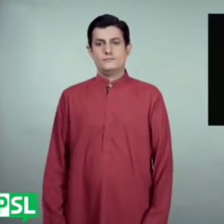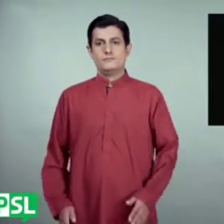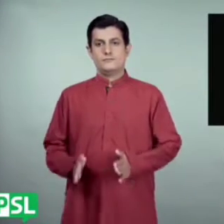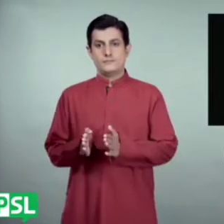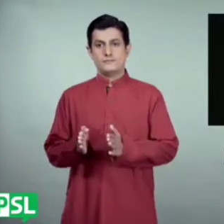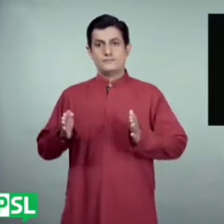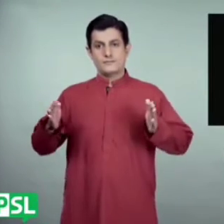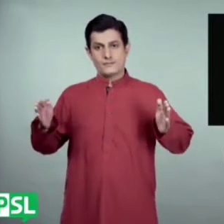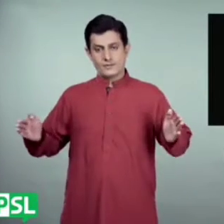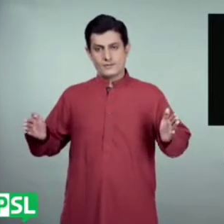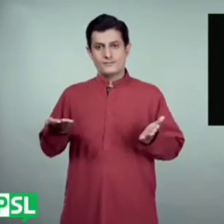لارج اسپیٹولا,